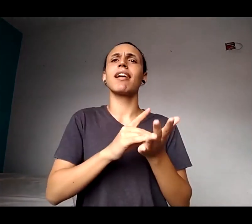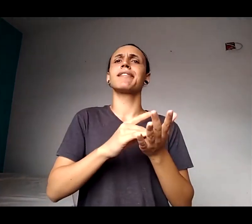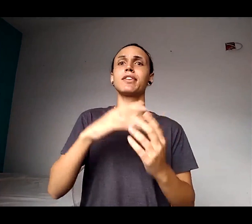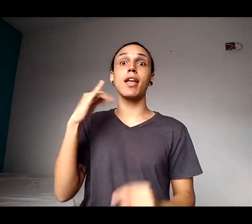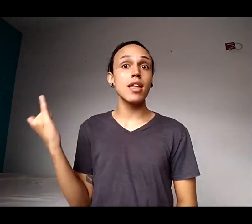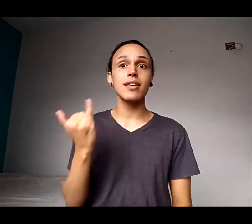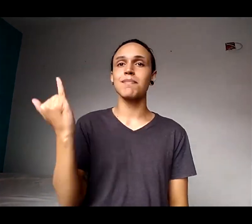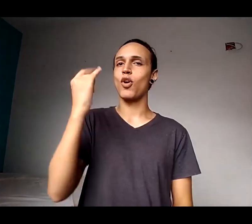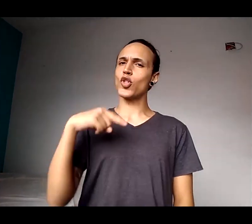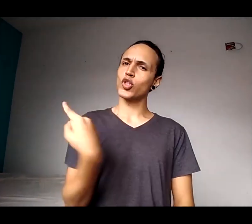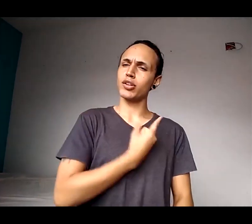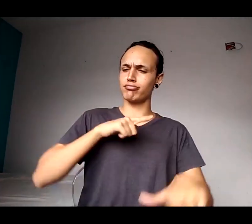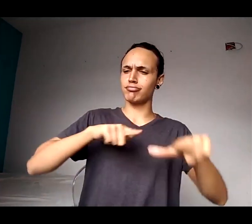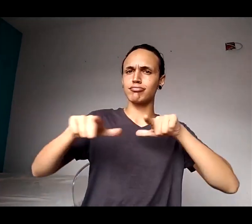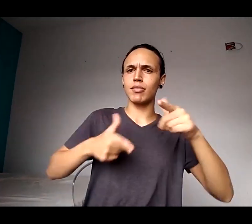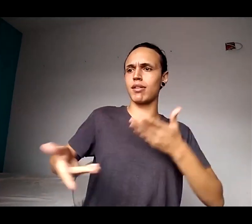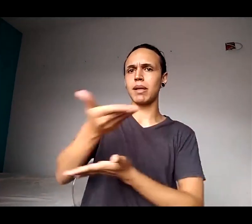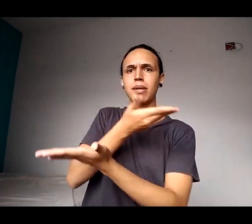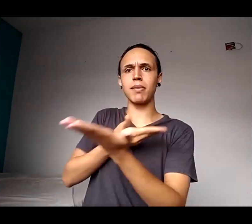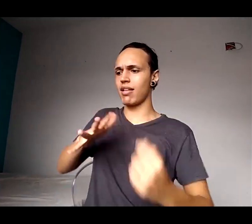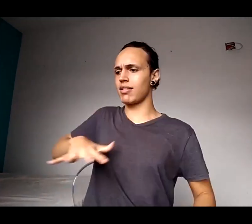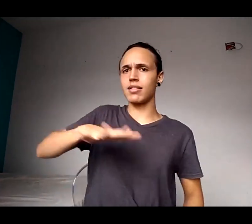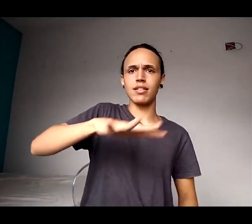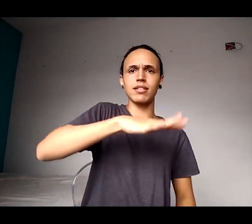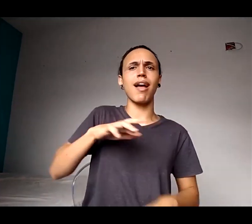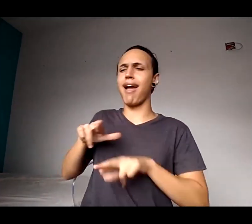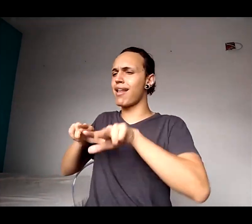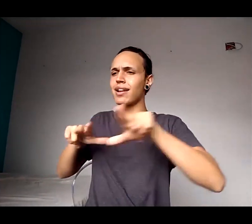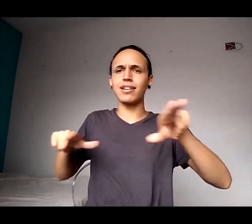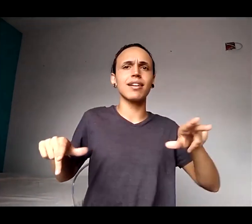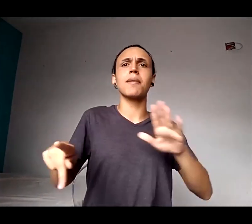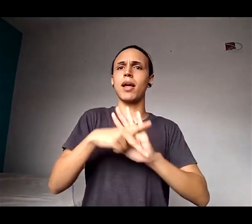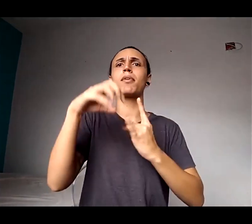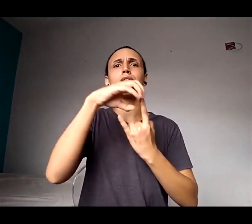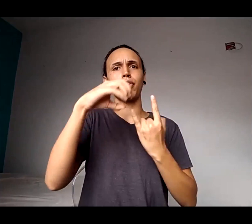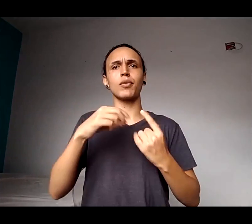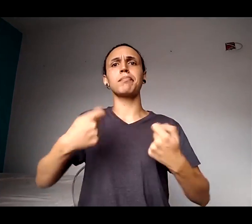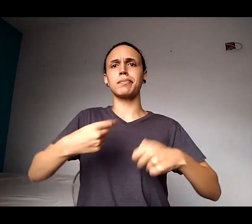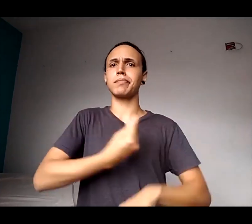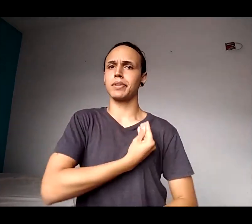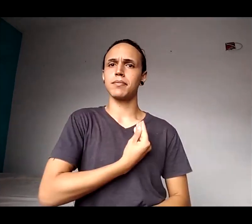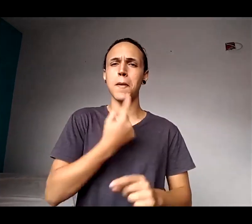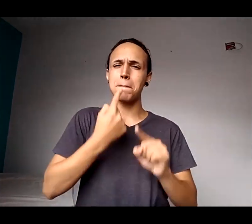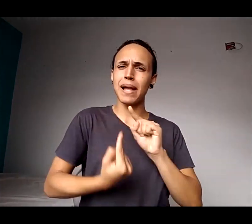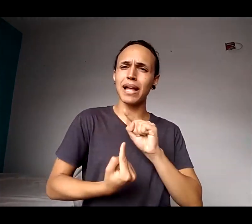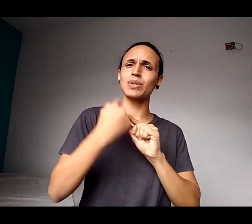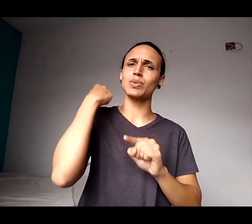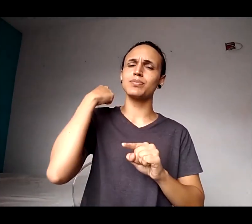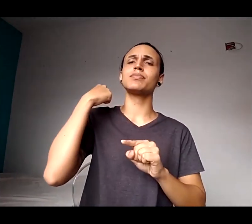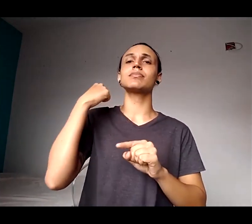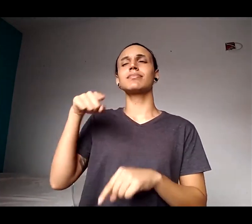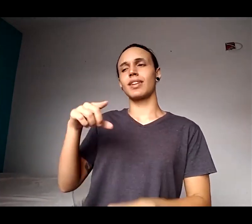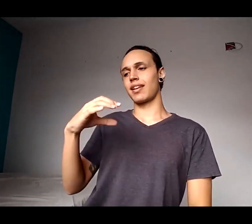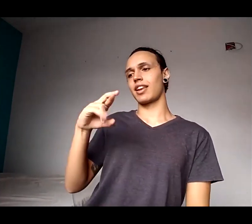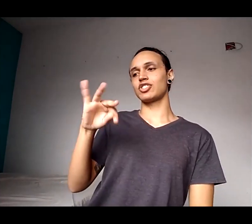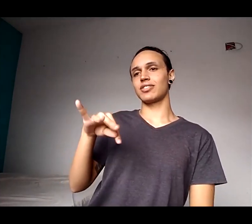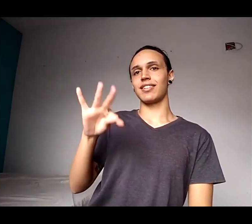interdisciplinária e ouvindo todos os segmentos da instituição. Mais recentemente, como o Cristiano já lembrou, no âmbito do Fórum